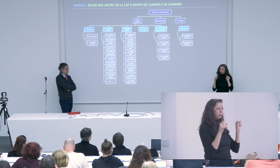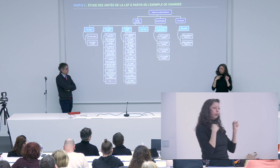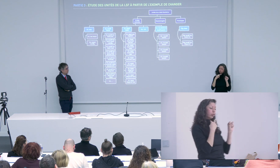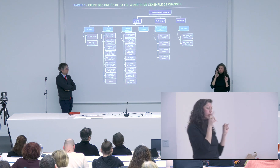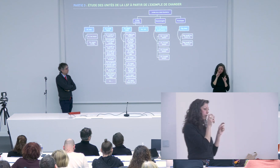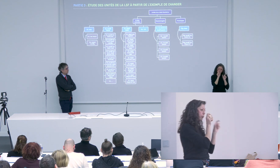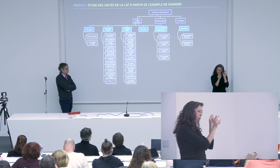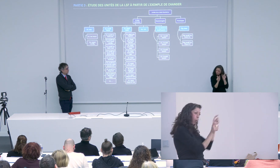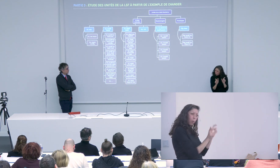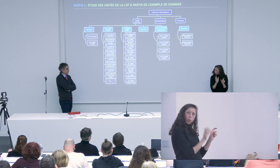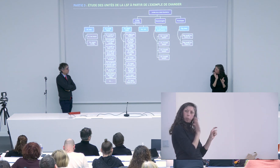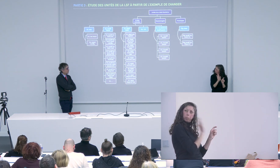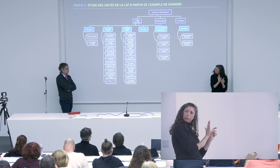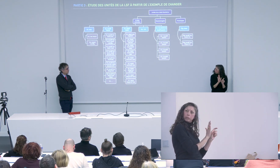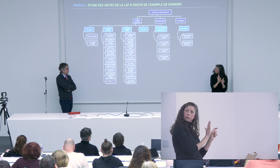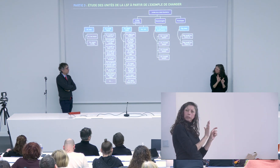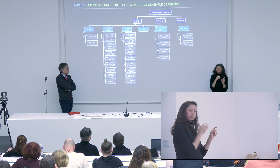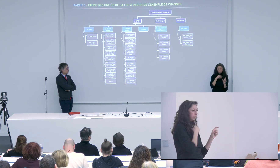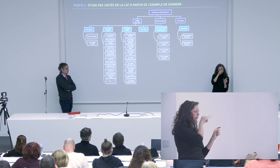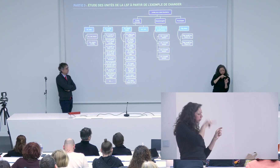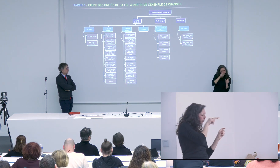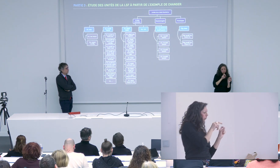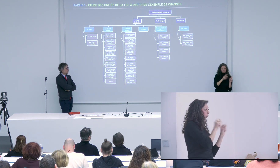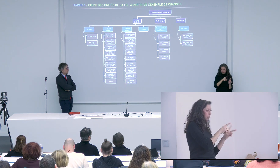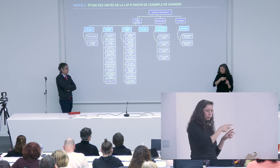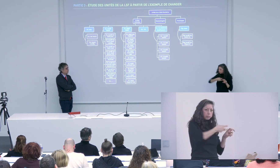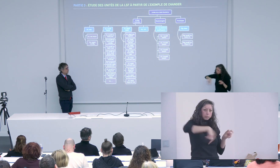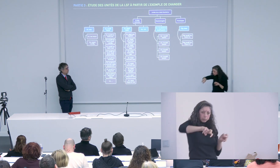et la recherche sur les langues vocales la linguistique